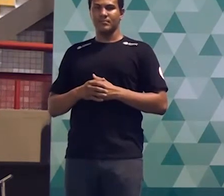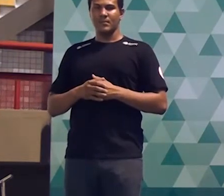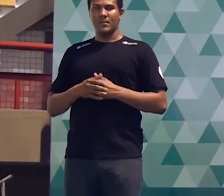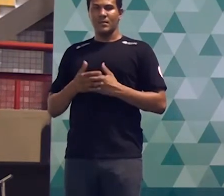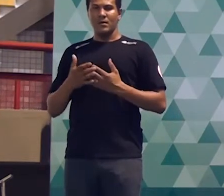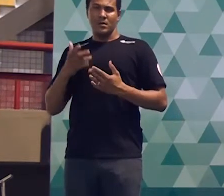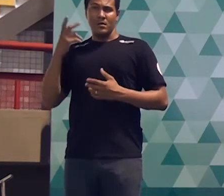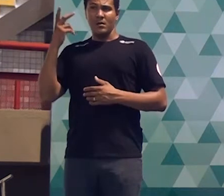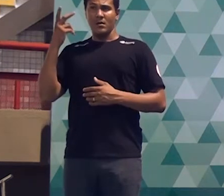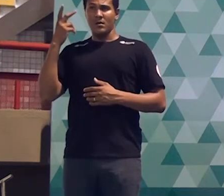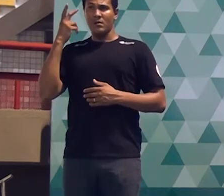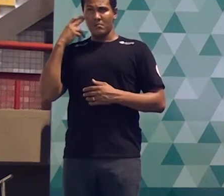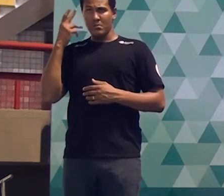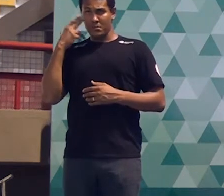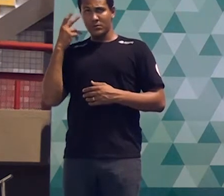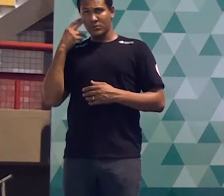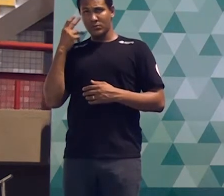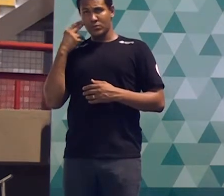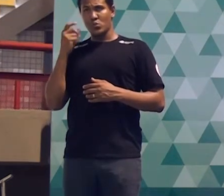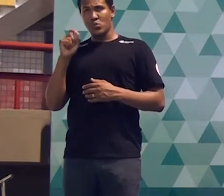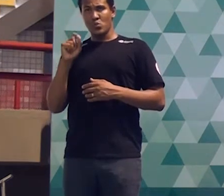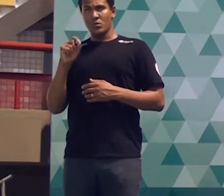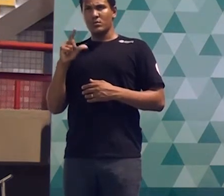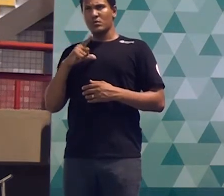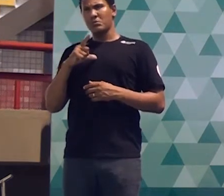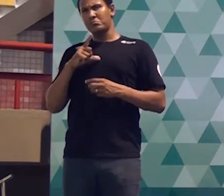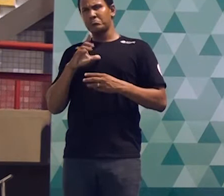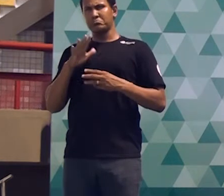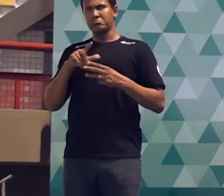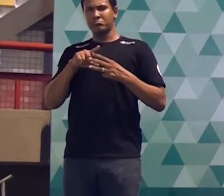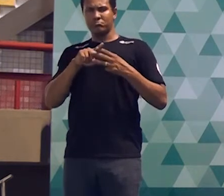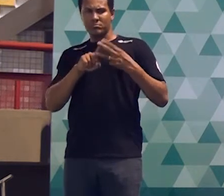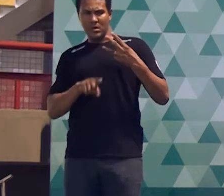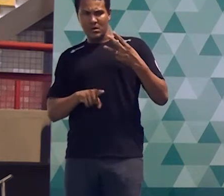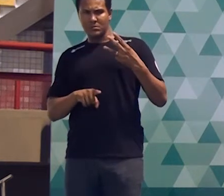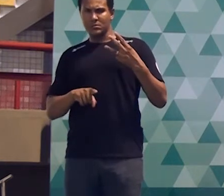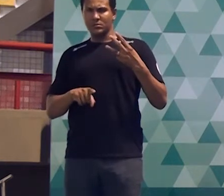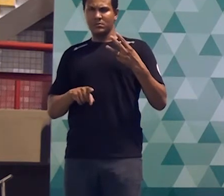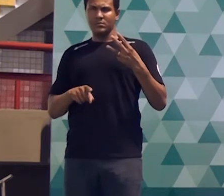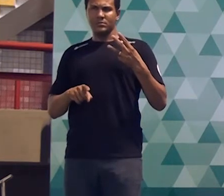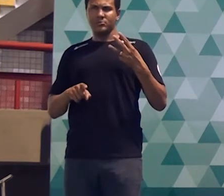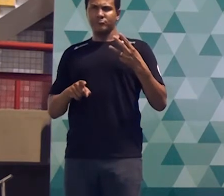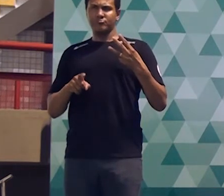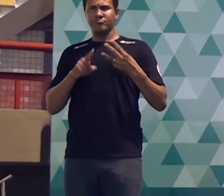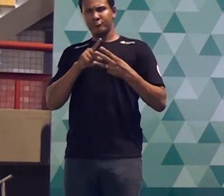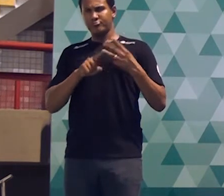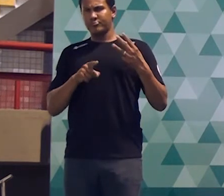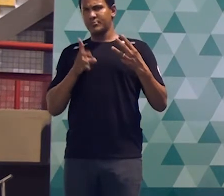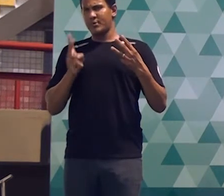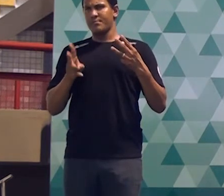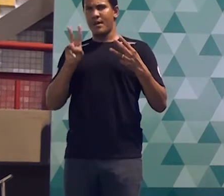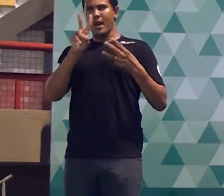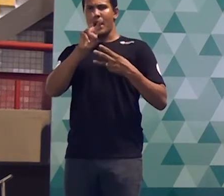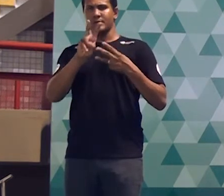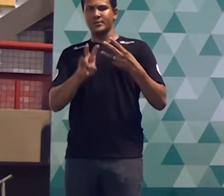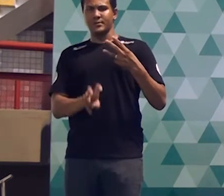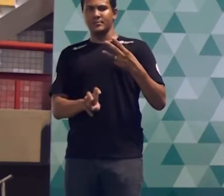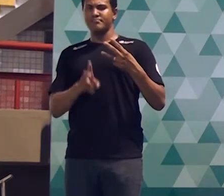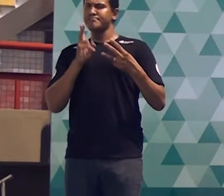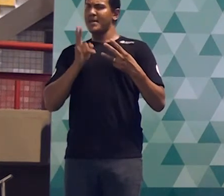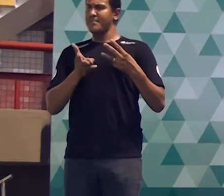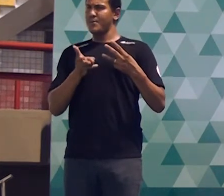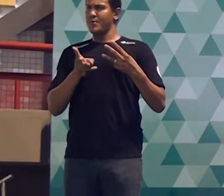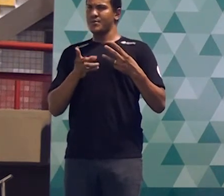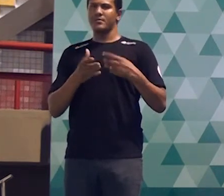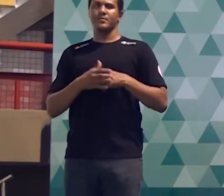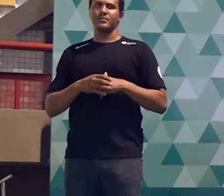geralmente são 3 questõezinhas no mínimo sobre esse assunto. E eu tenho certeza